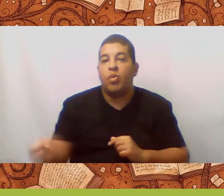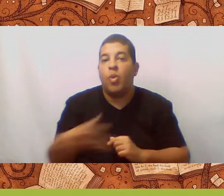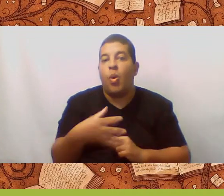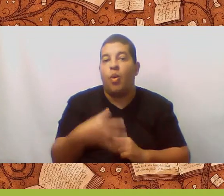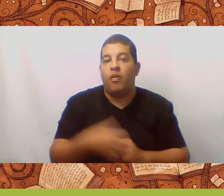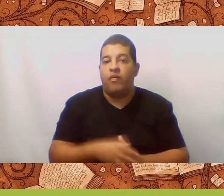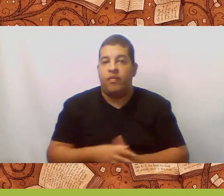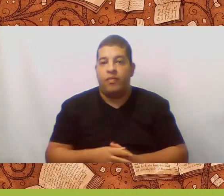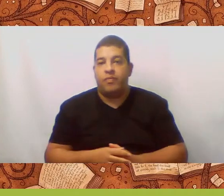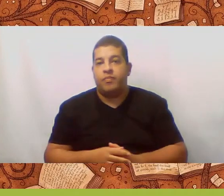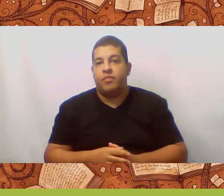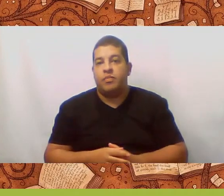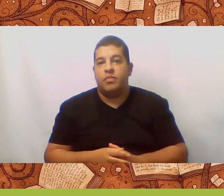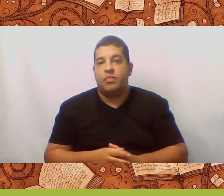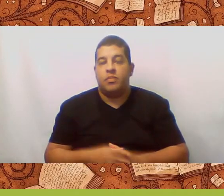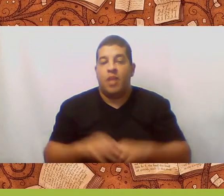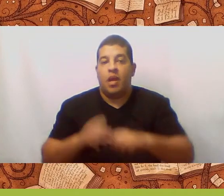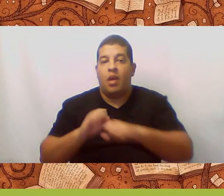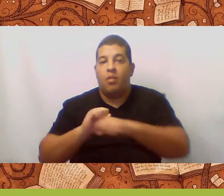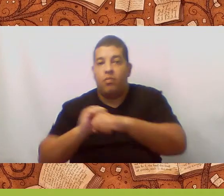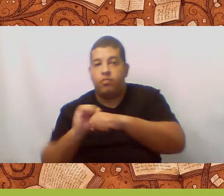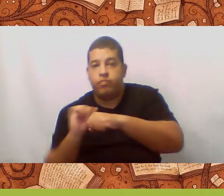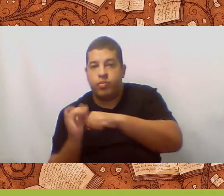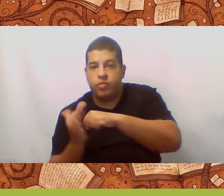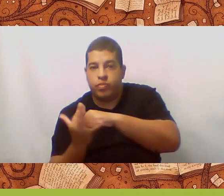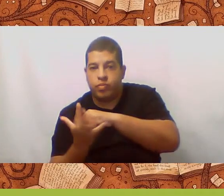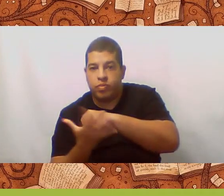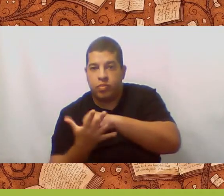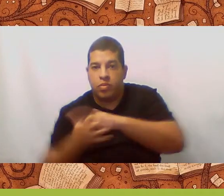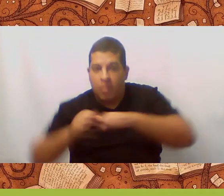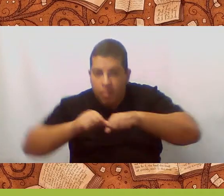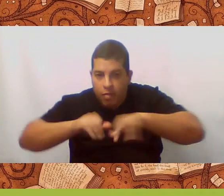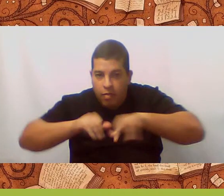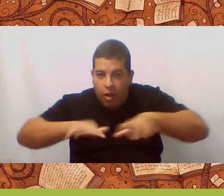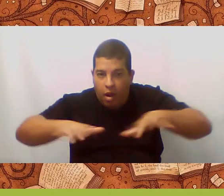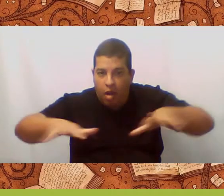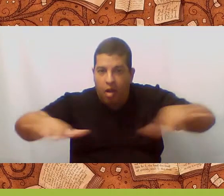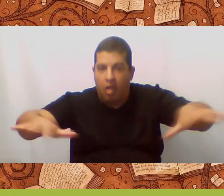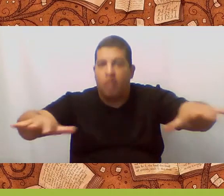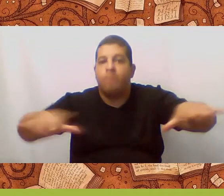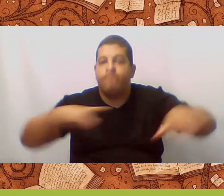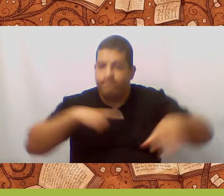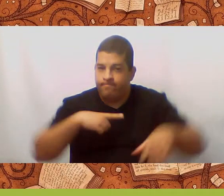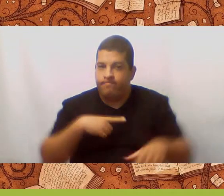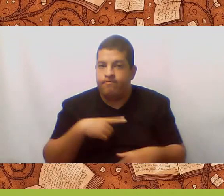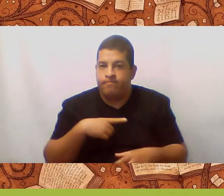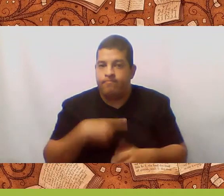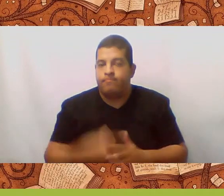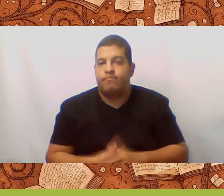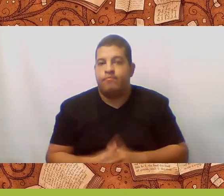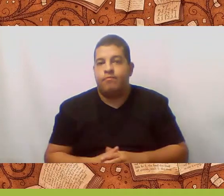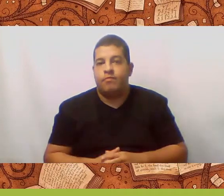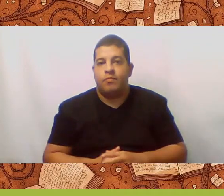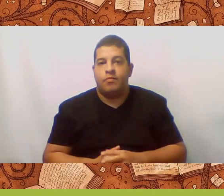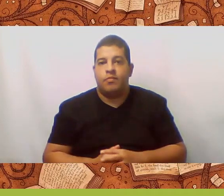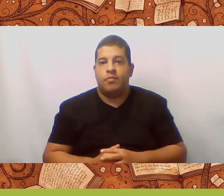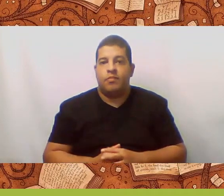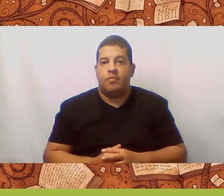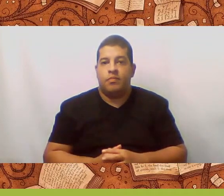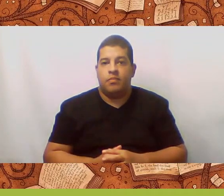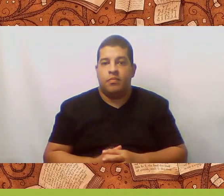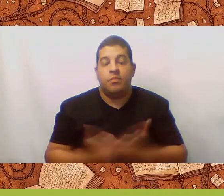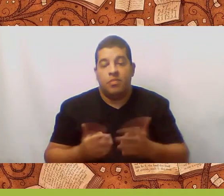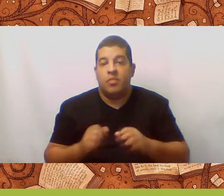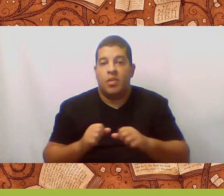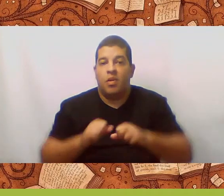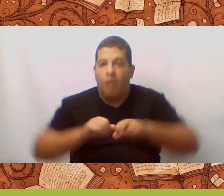atualidade, que é a pandemia do Covid-19, né? Na medida em que essa pandemia,